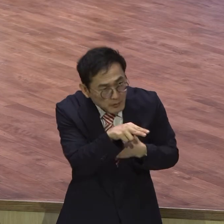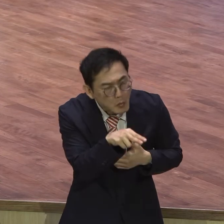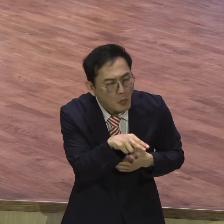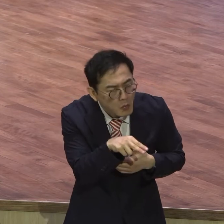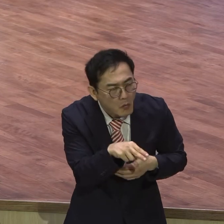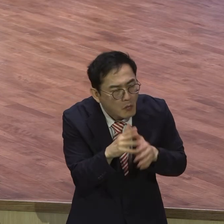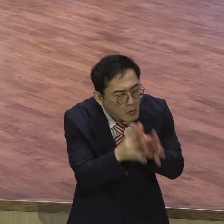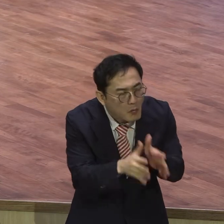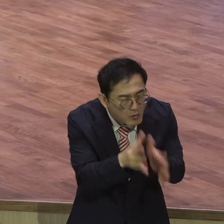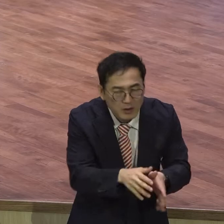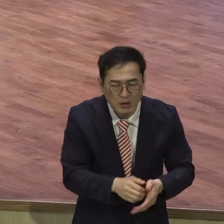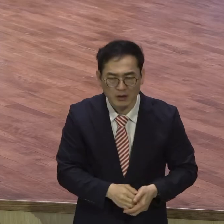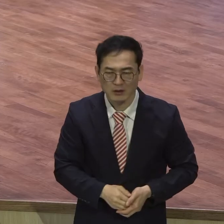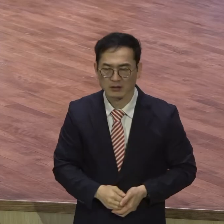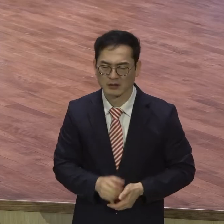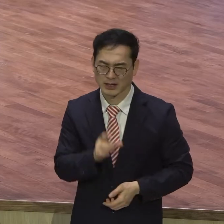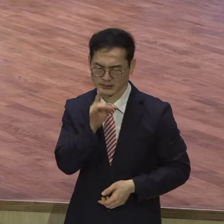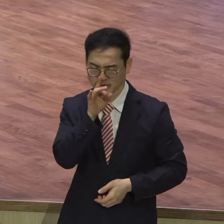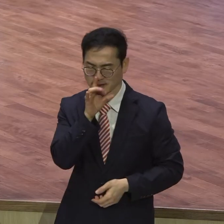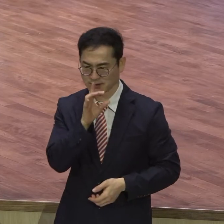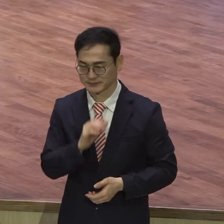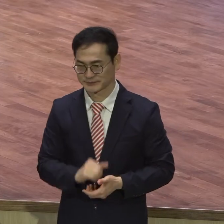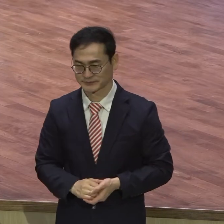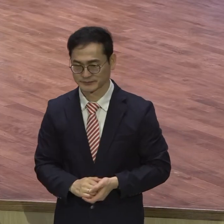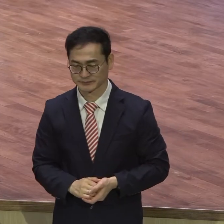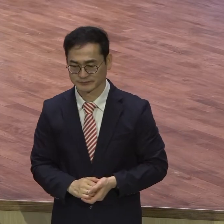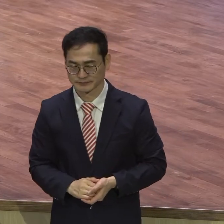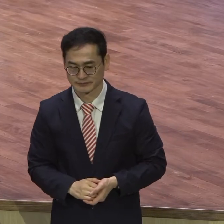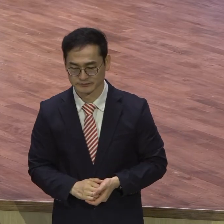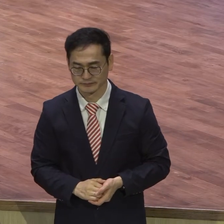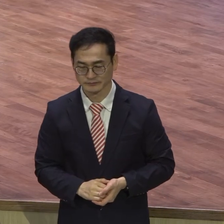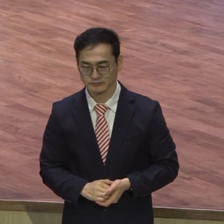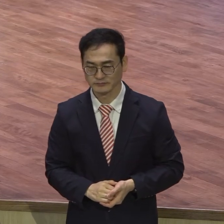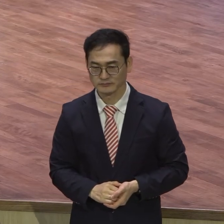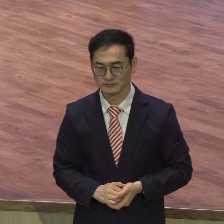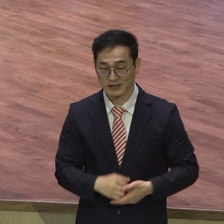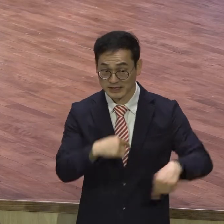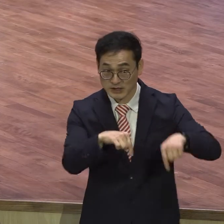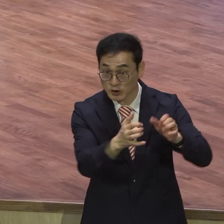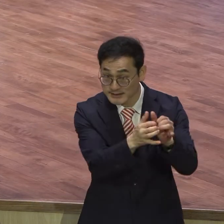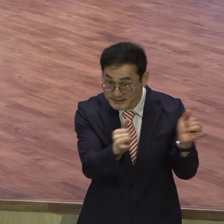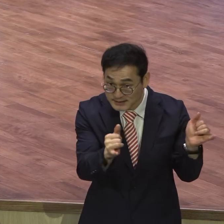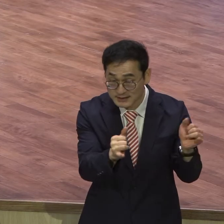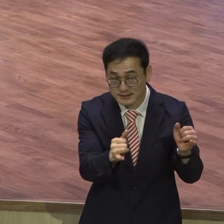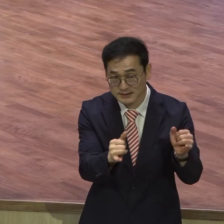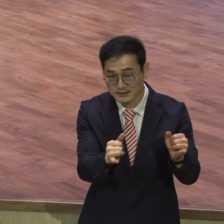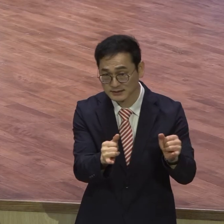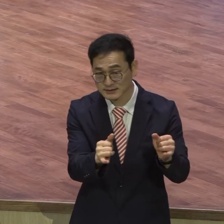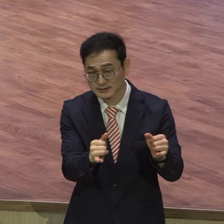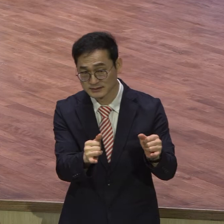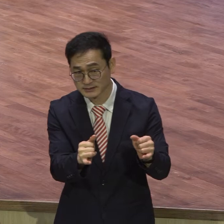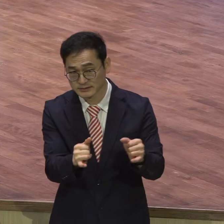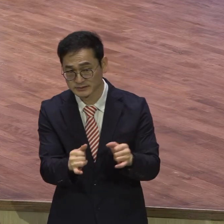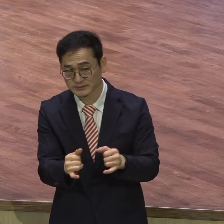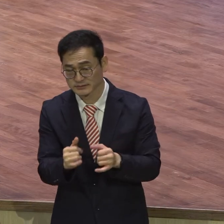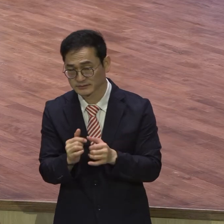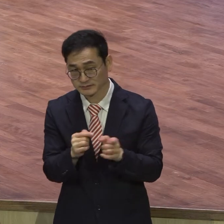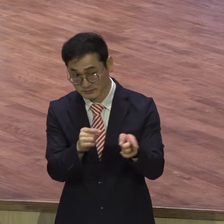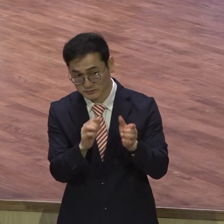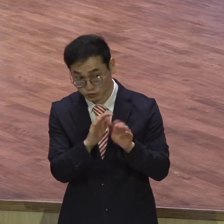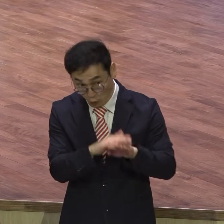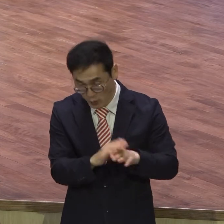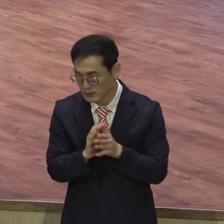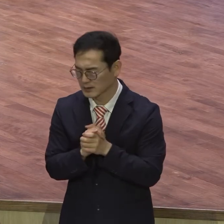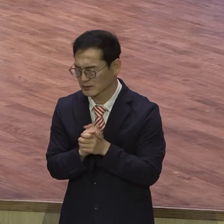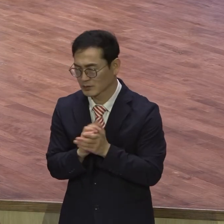여러분 정치인들 위해서 기도할 때 경제인들 위해서 기도할 때 영적으로 보고 기도하시기 바랍니다 저 사람이 하나님이 있나 없나